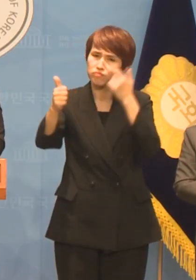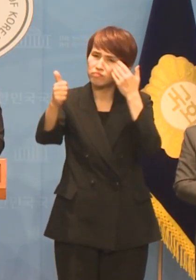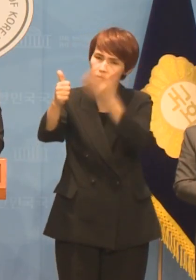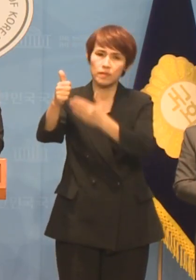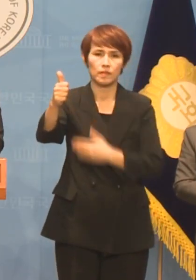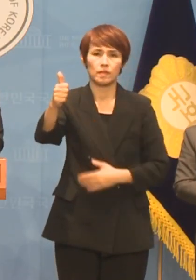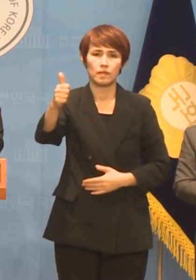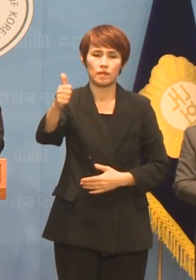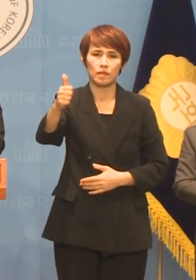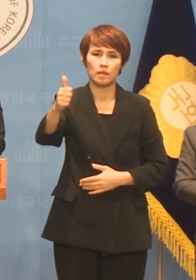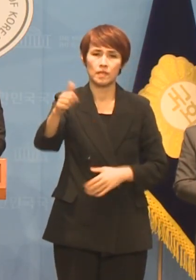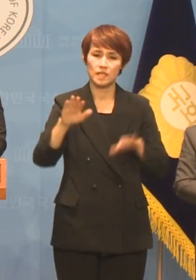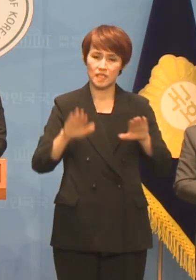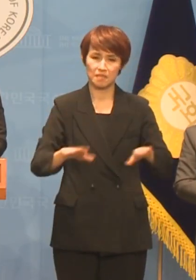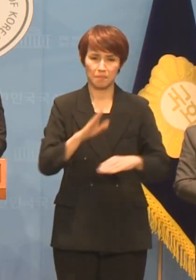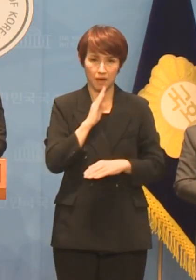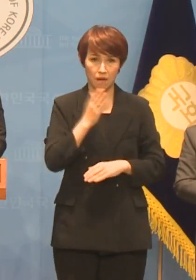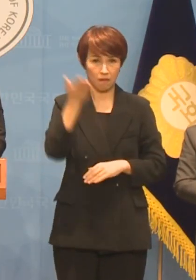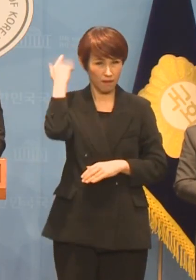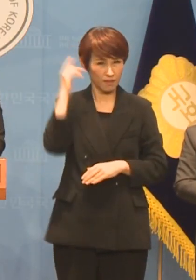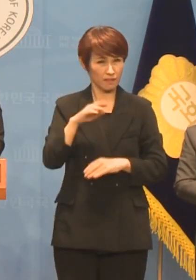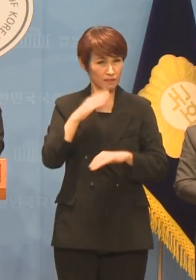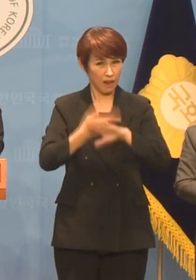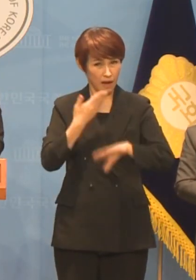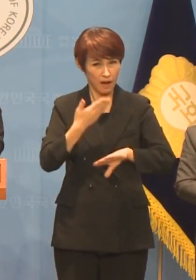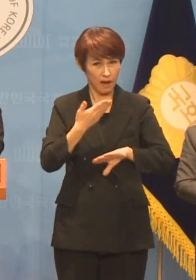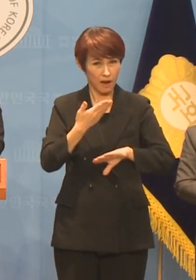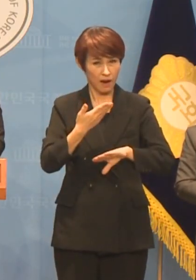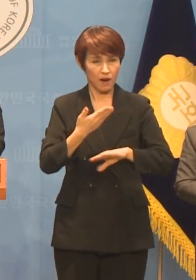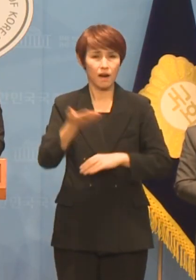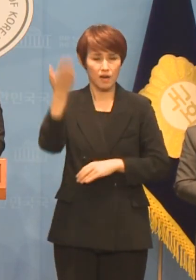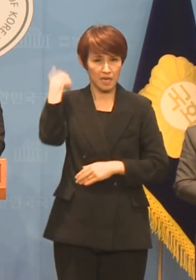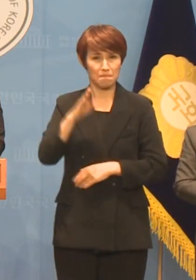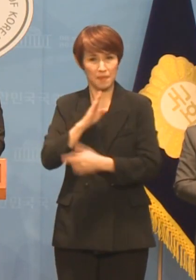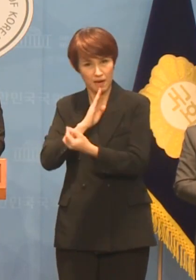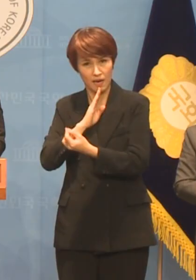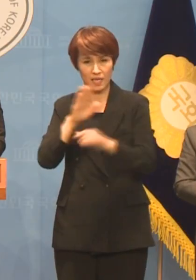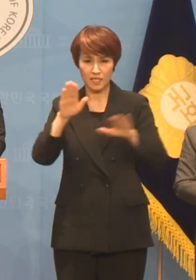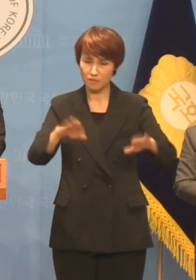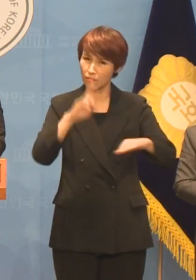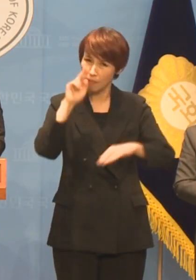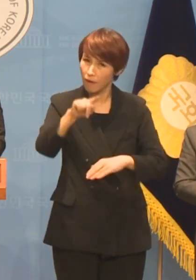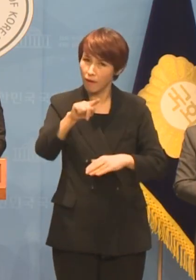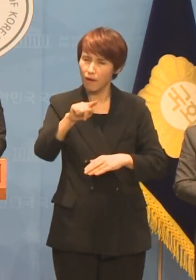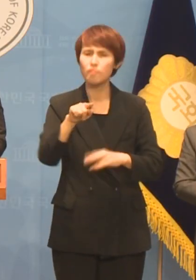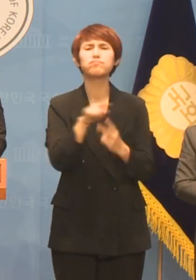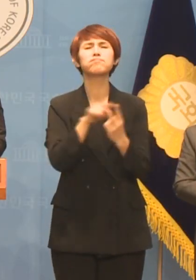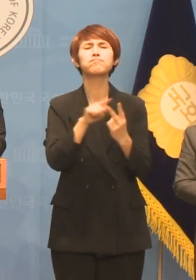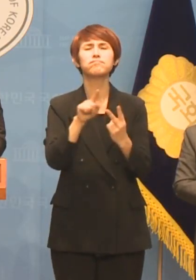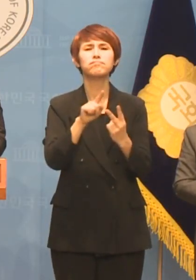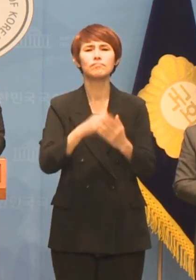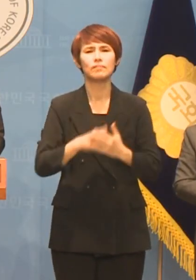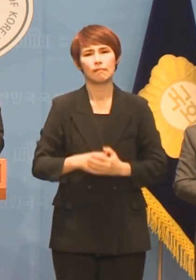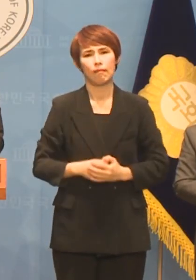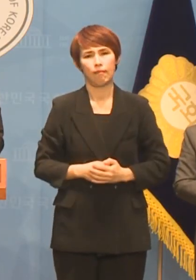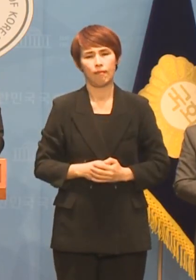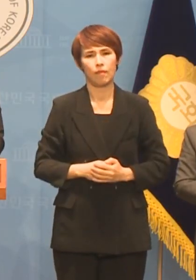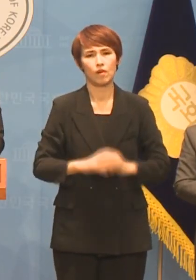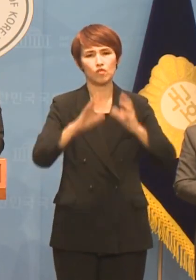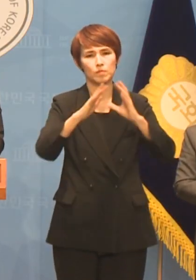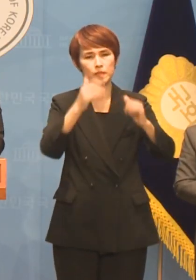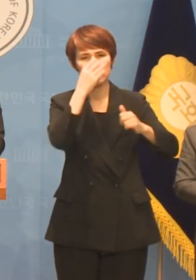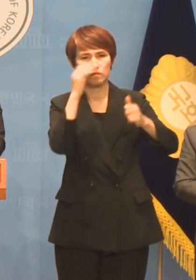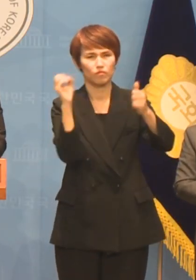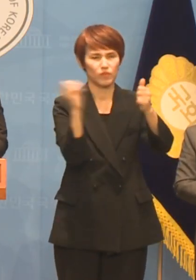수 없습니다. 지금은 맞고 그때는 틀린 것입니까? 아니면 그때는 맞고 지금은 틀린 것입니까? 이런 태도야말로 국민을